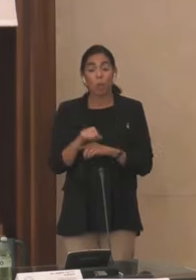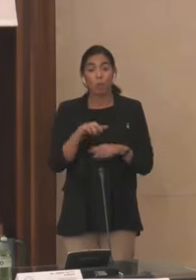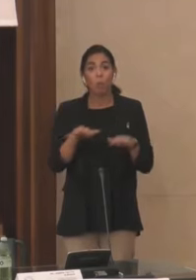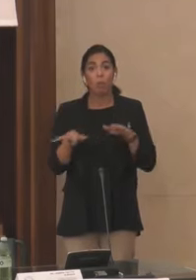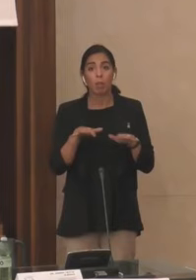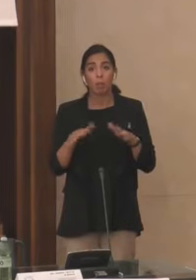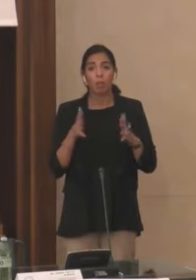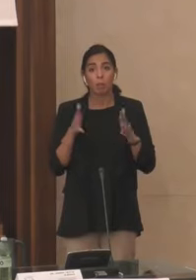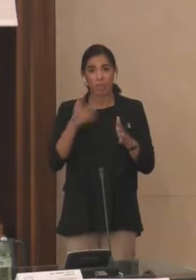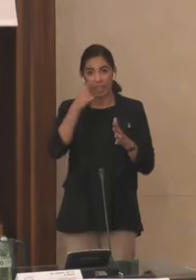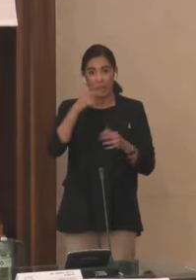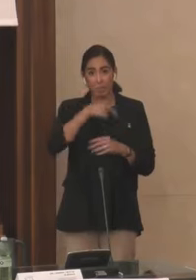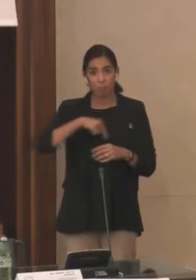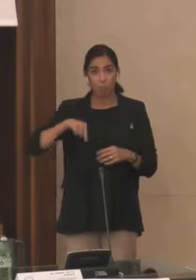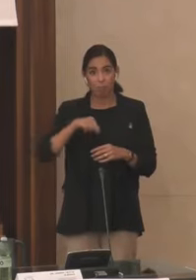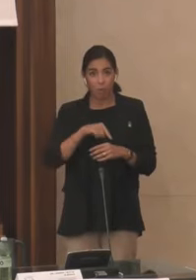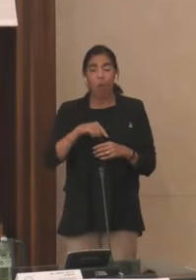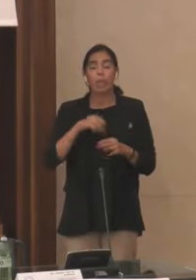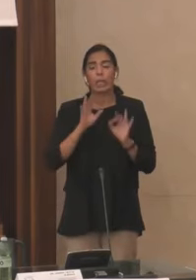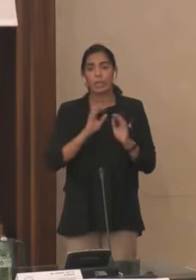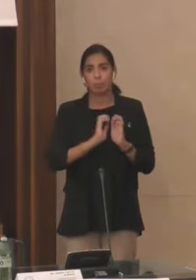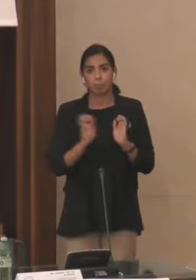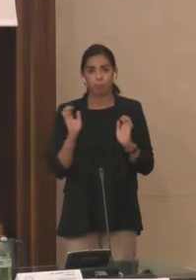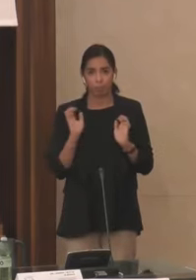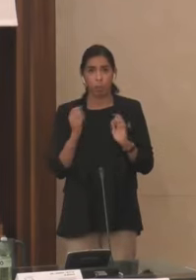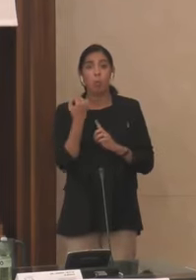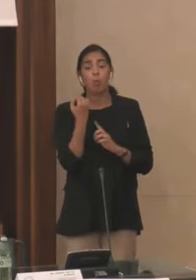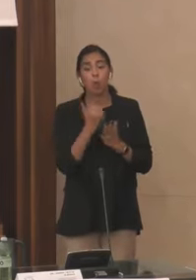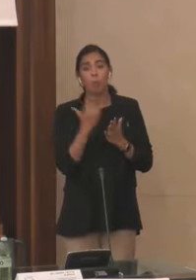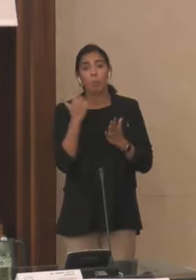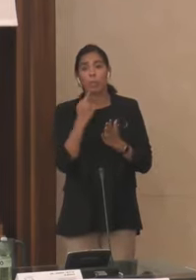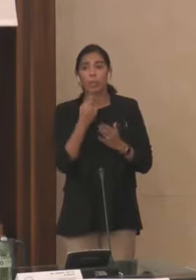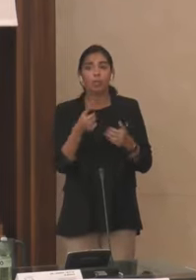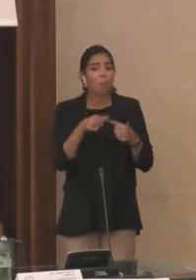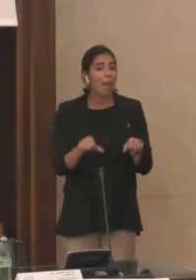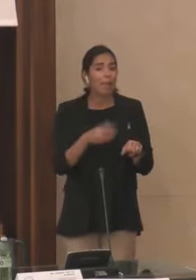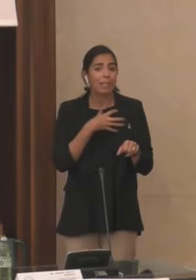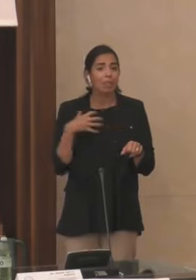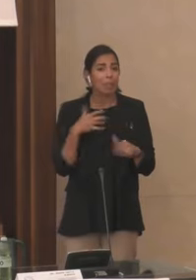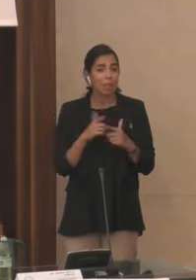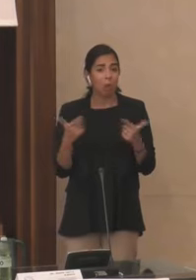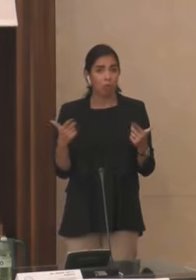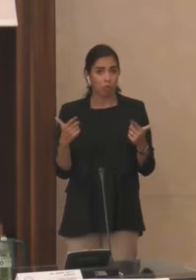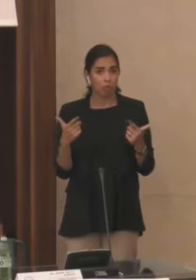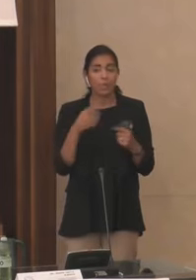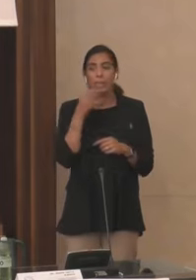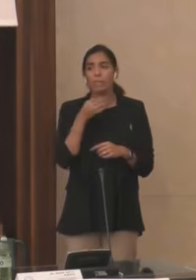volontariato come il nostro è le basi scientifiche, le evidenze scientifiche. Quindi farò